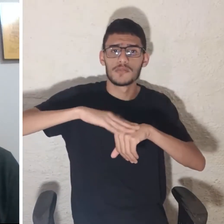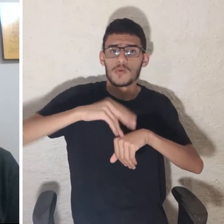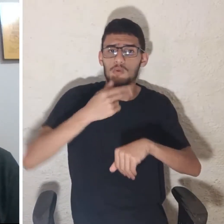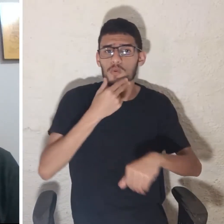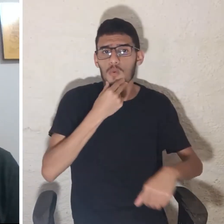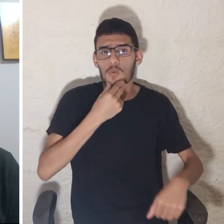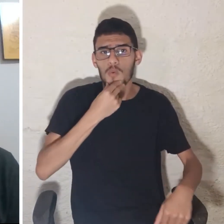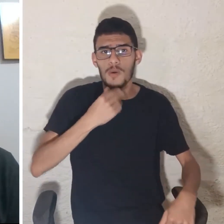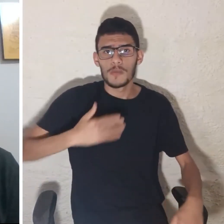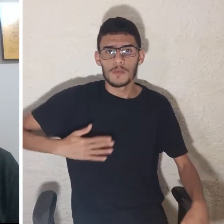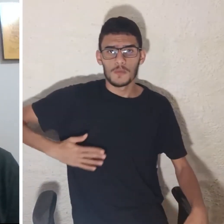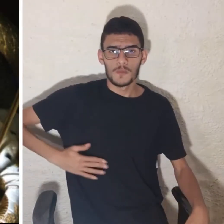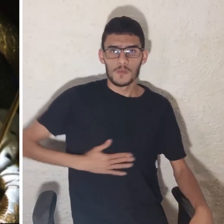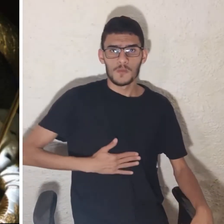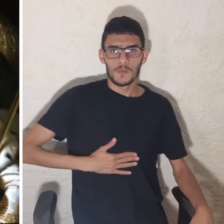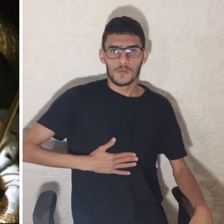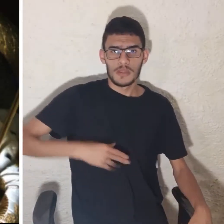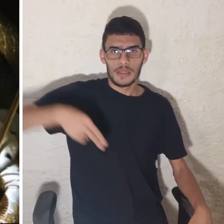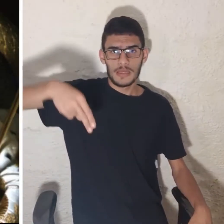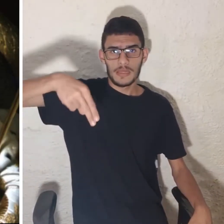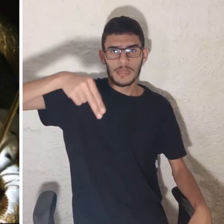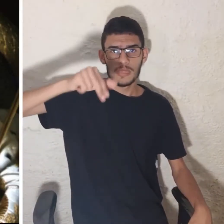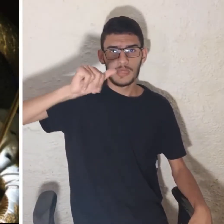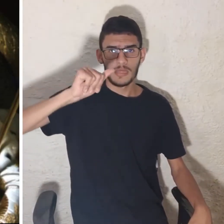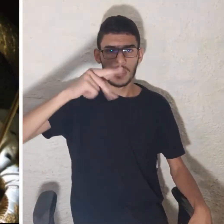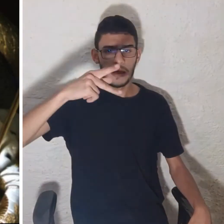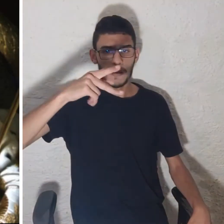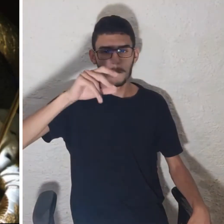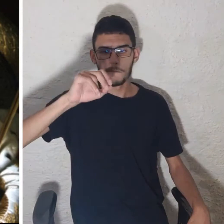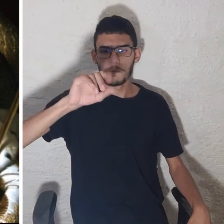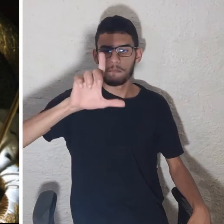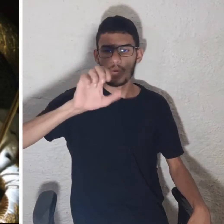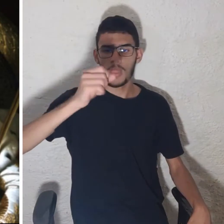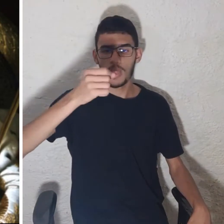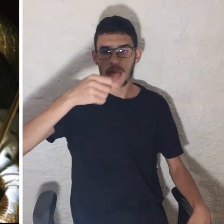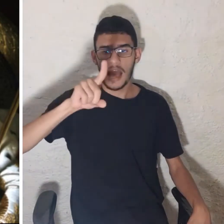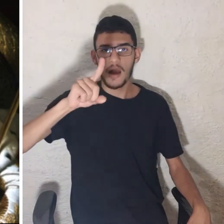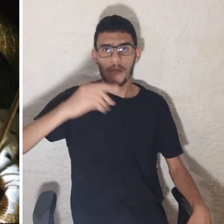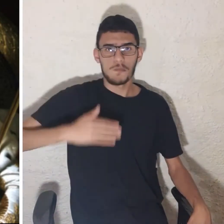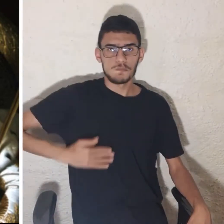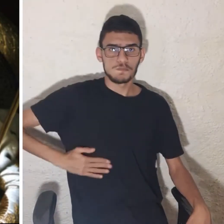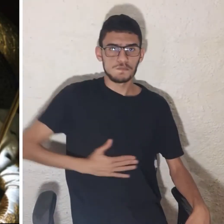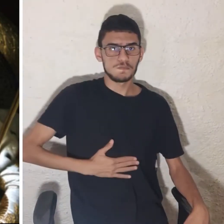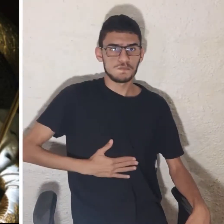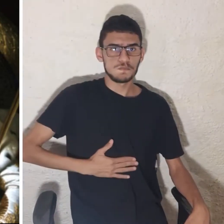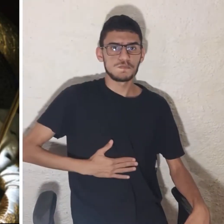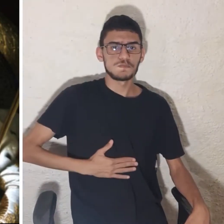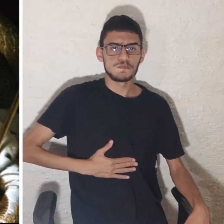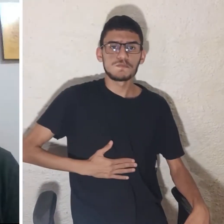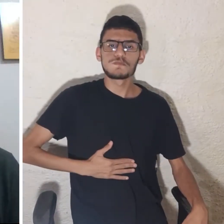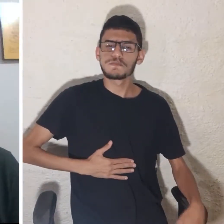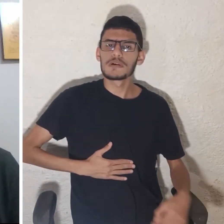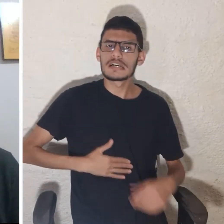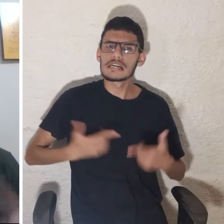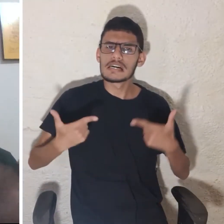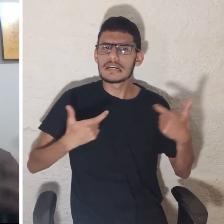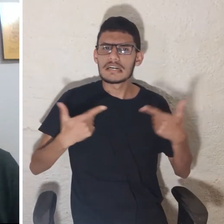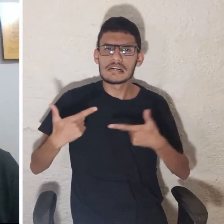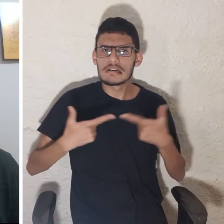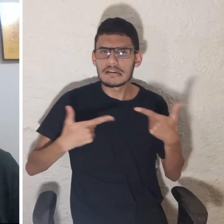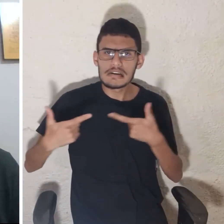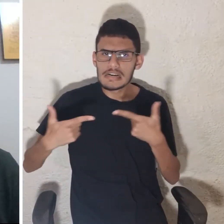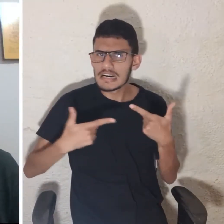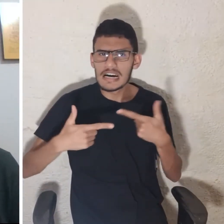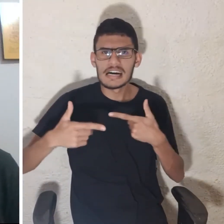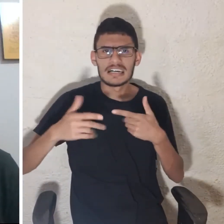por um homem chamado Napoleão Bonaparte, né? Ele se tornou imperador da França. E o Napoleão ele fez várias